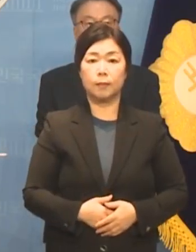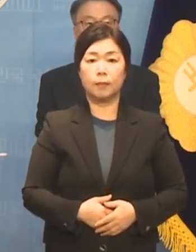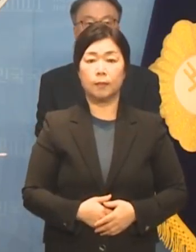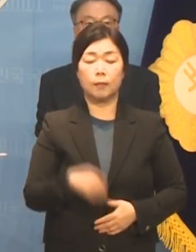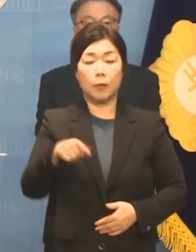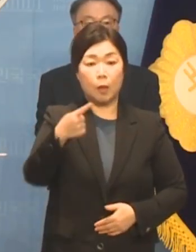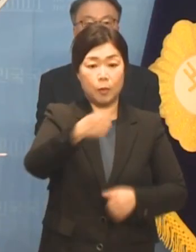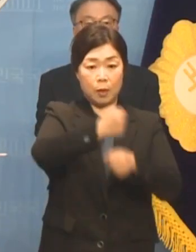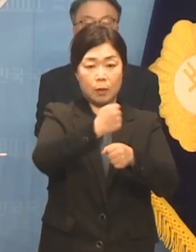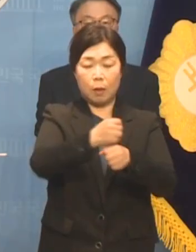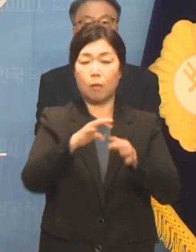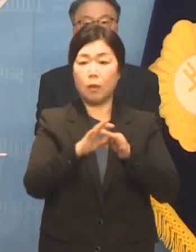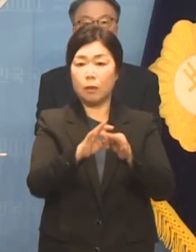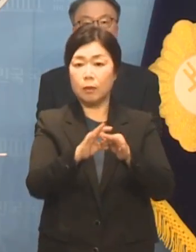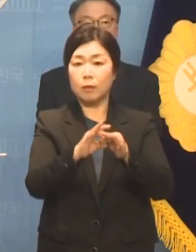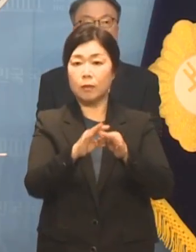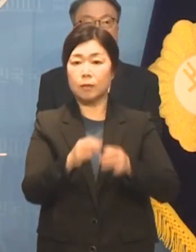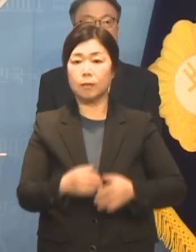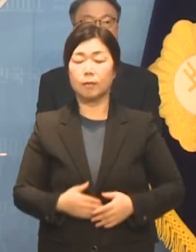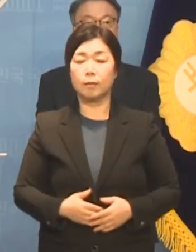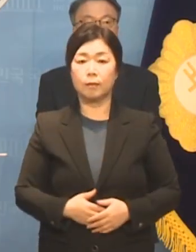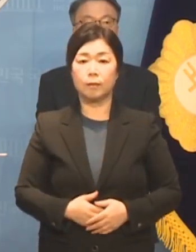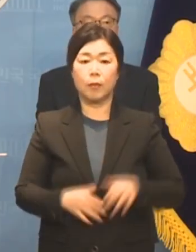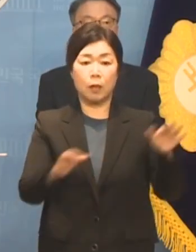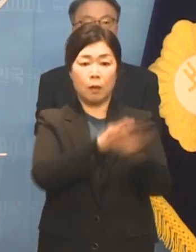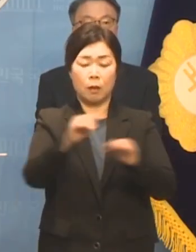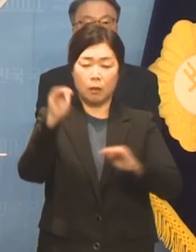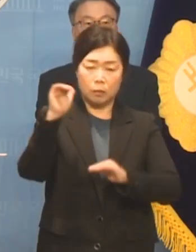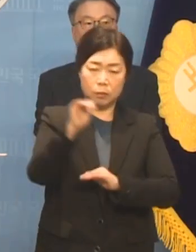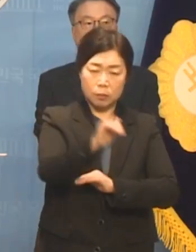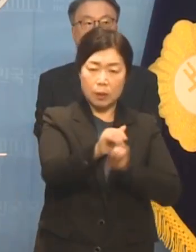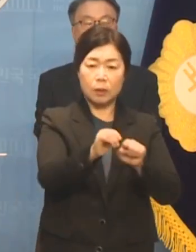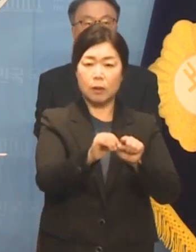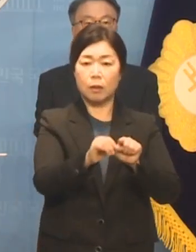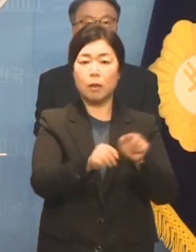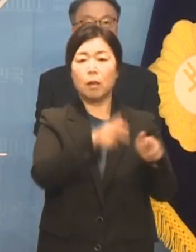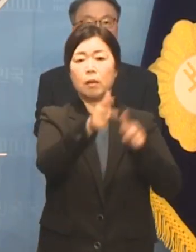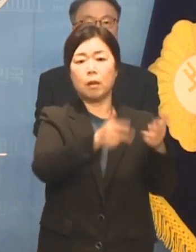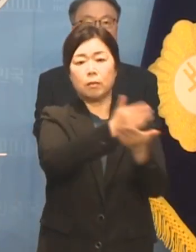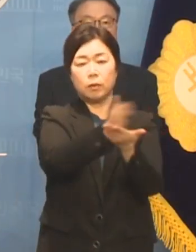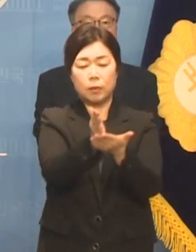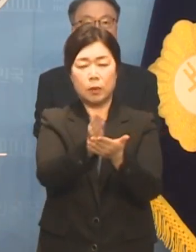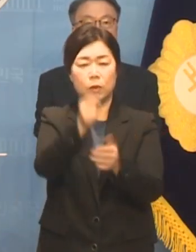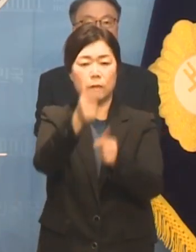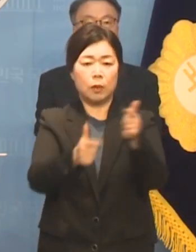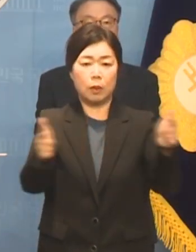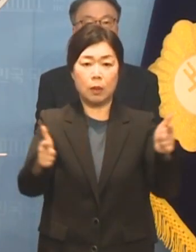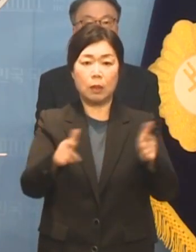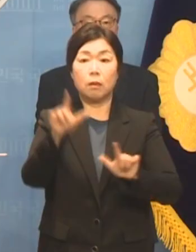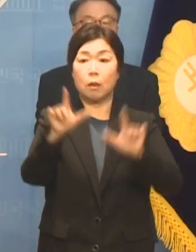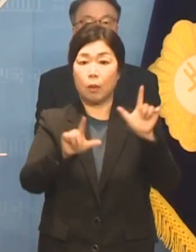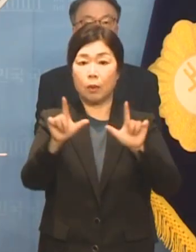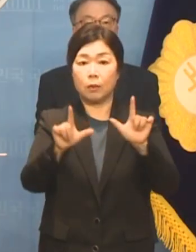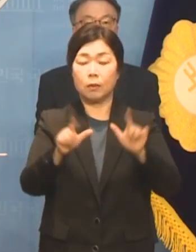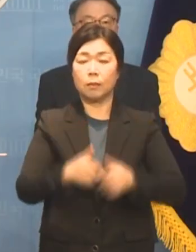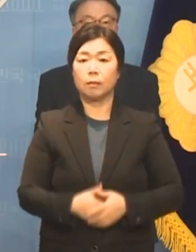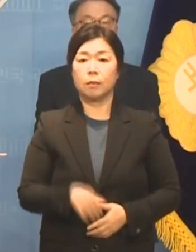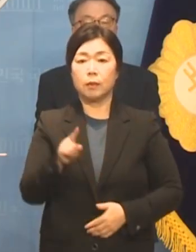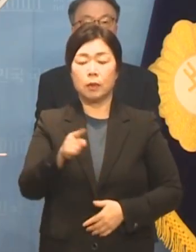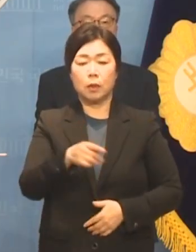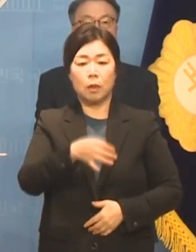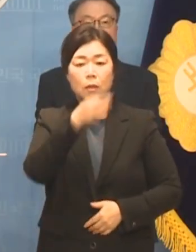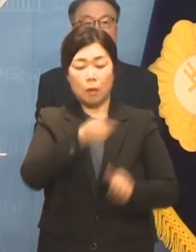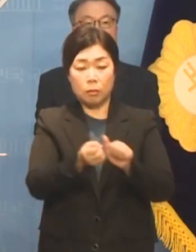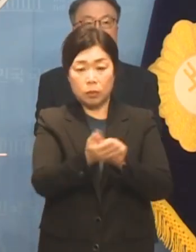다음 생산과 관련하여 경기 침체의 강도가 산업별로 다르게 나타난 가운데 그